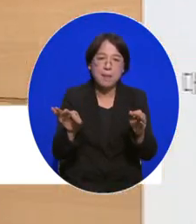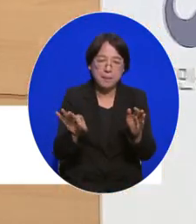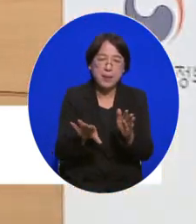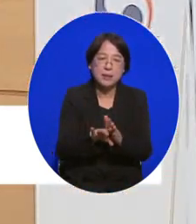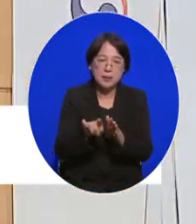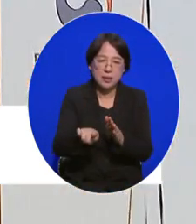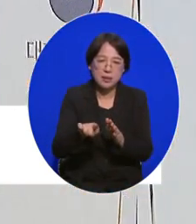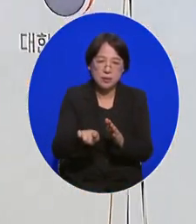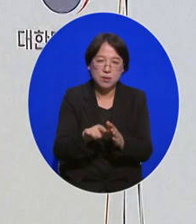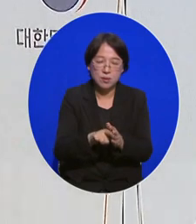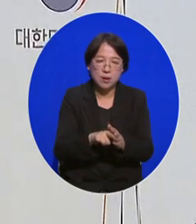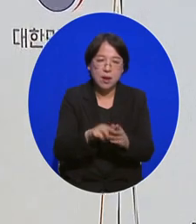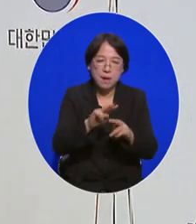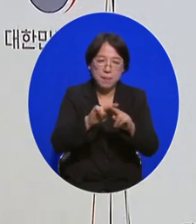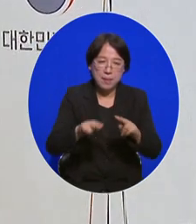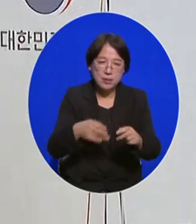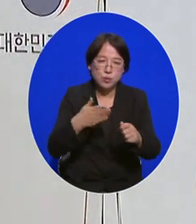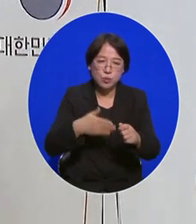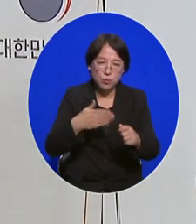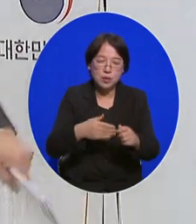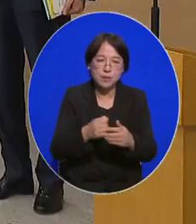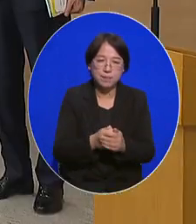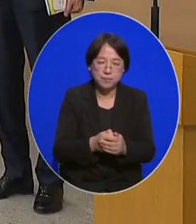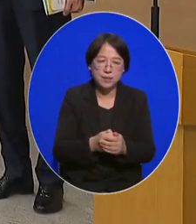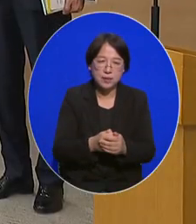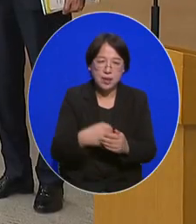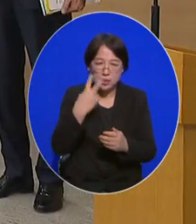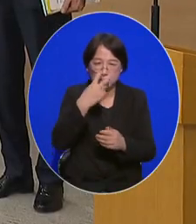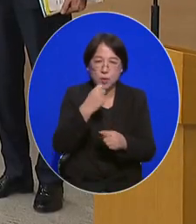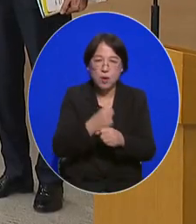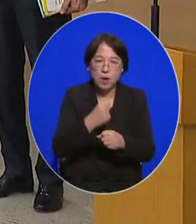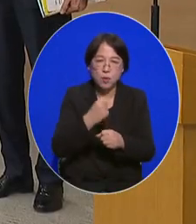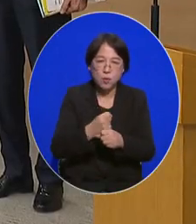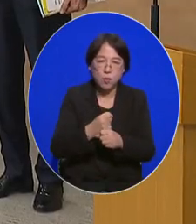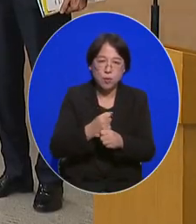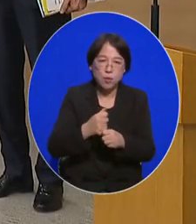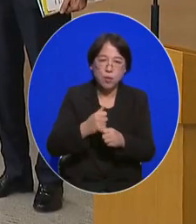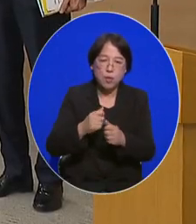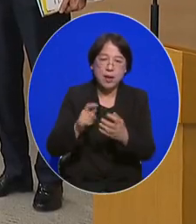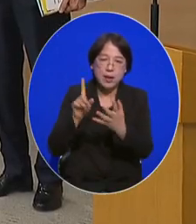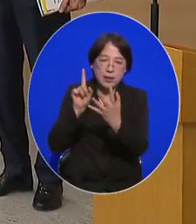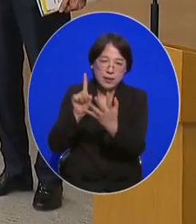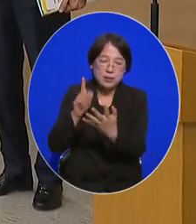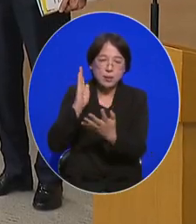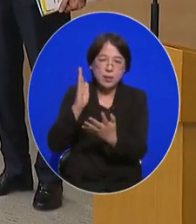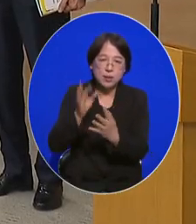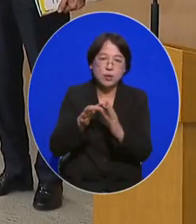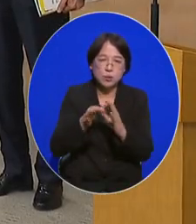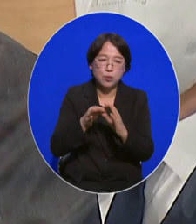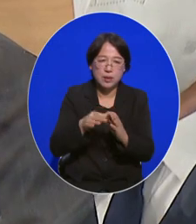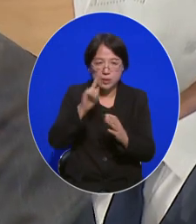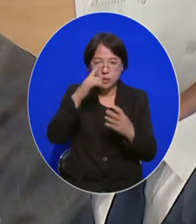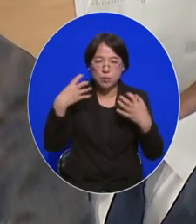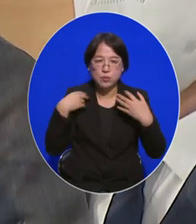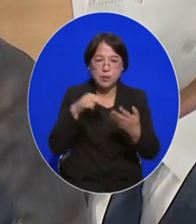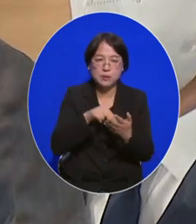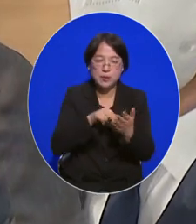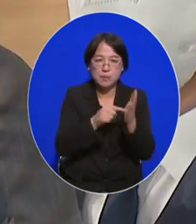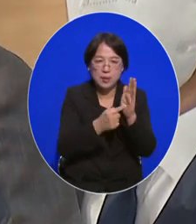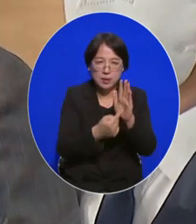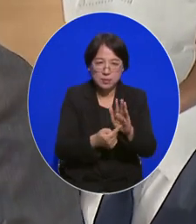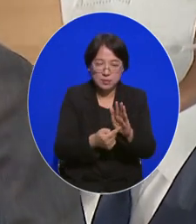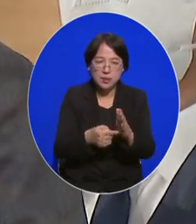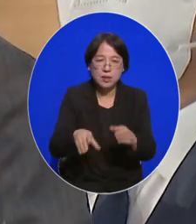국무총리는 화물연대 집단 운송거부 사태를 점검하고 기자회견을 통해 정부 입장과 대응 방안을 밝혔습니다 한